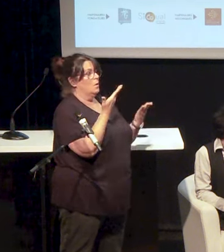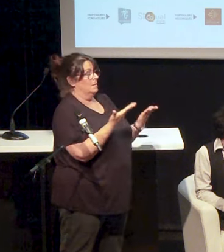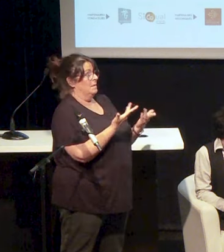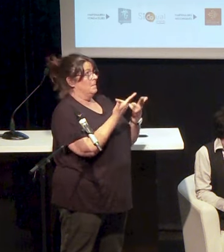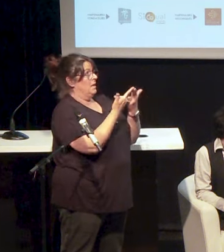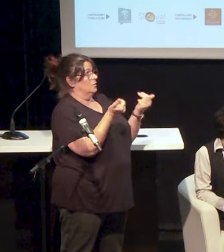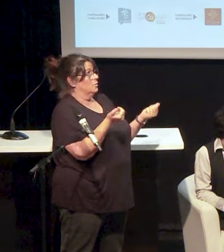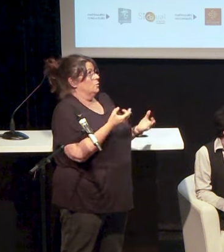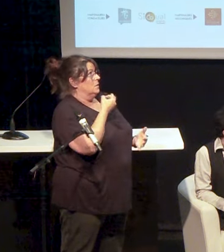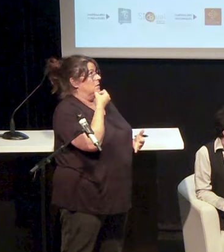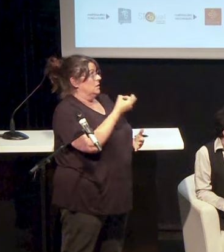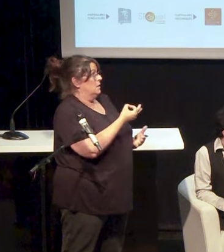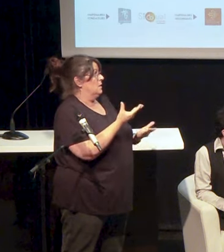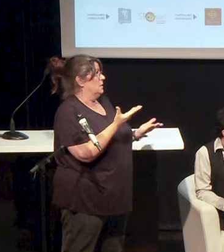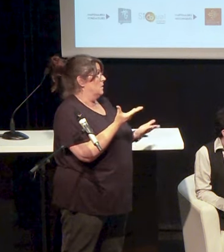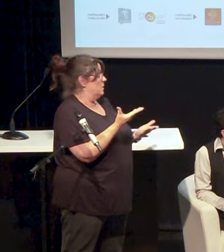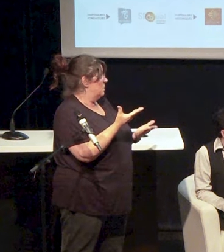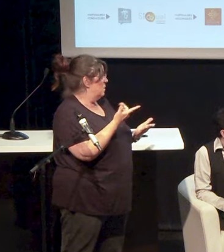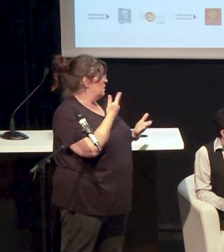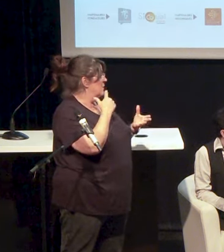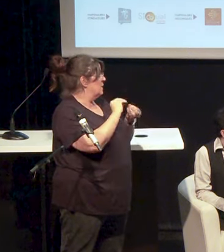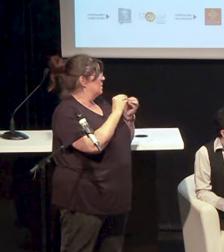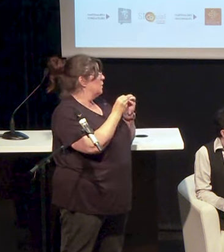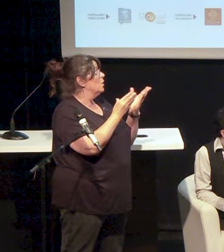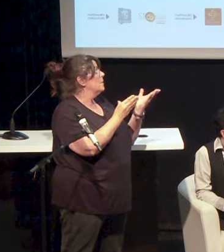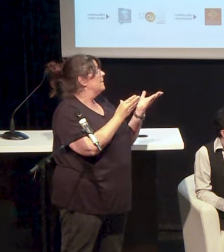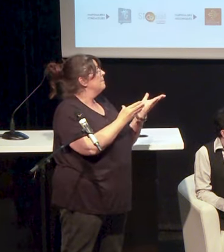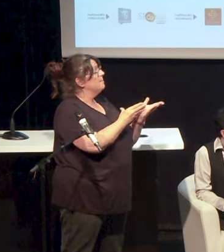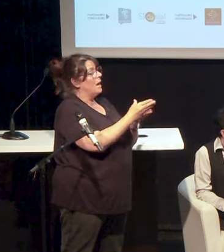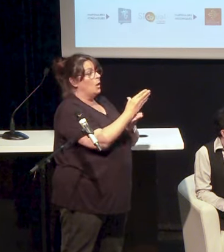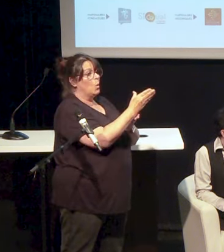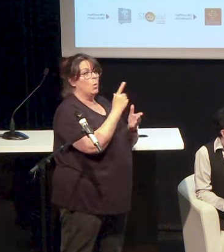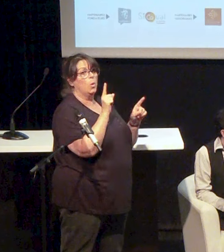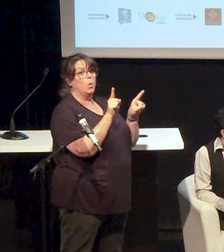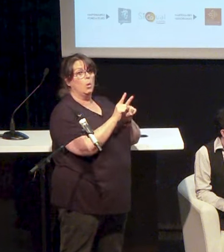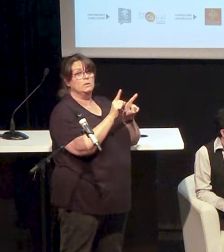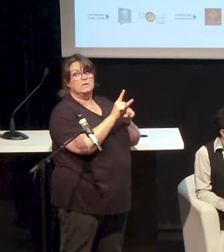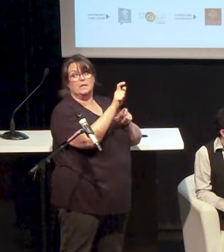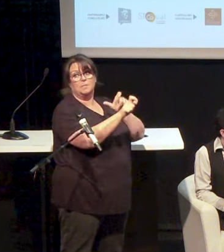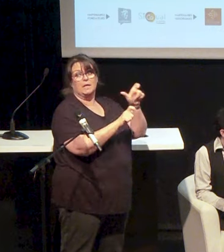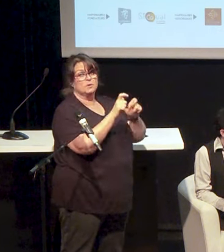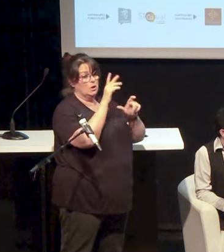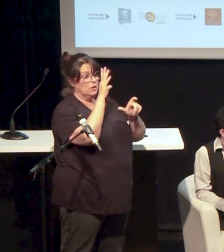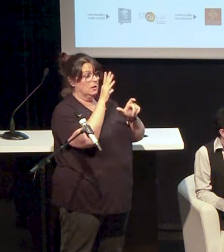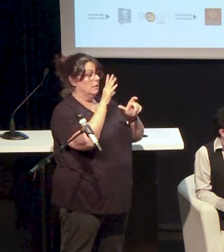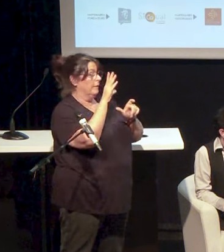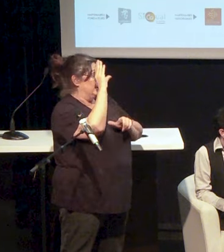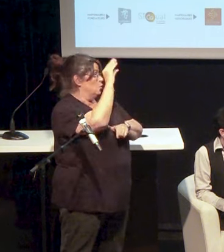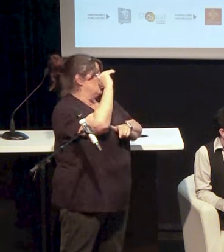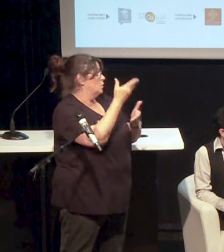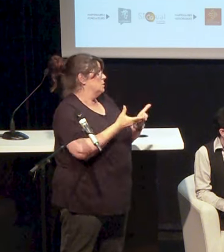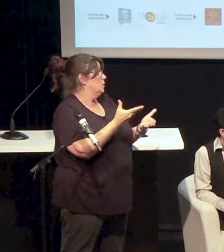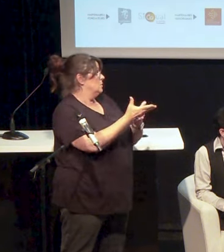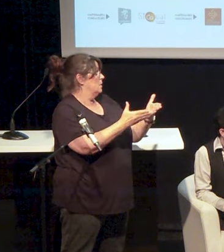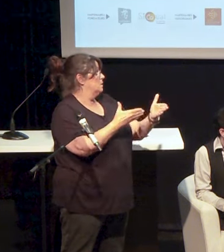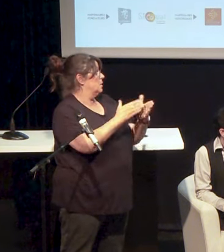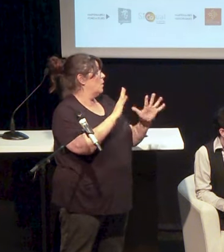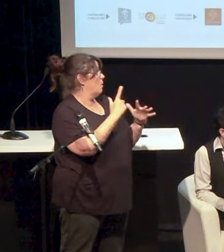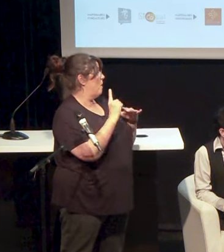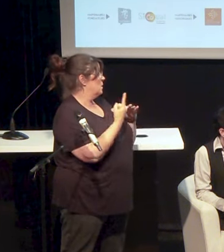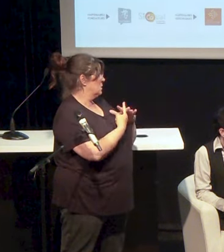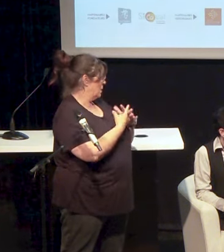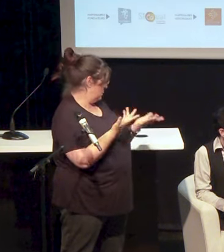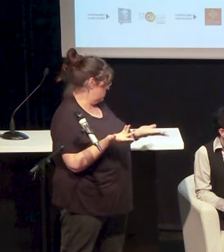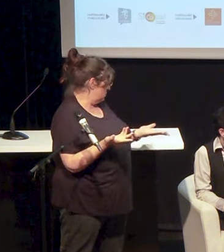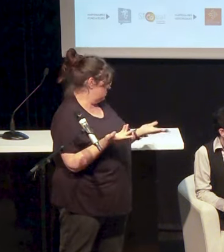le problème aussi du parcours de l'intégration des étudiants en situation de handicap. Alors, il faut